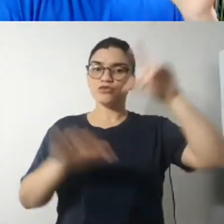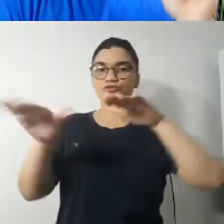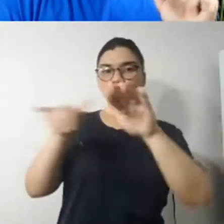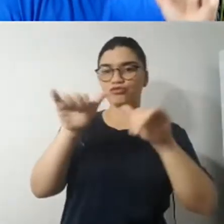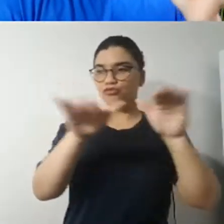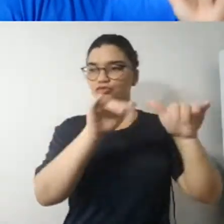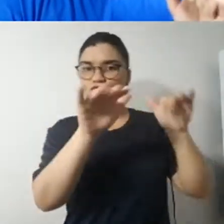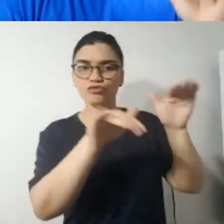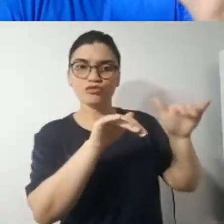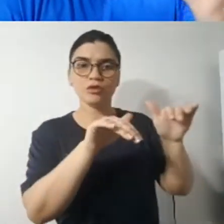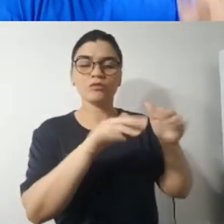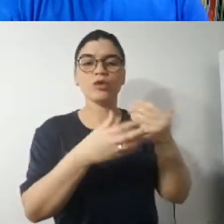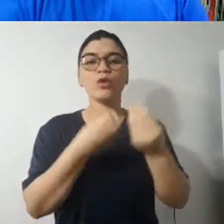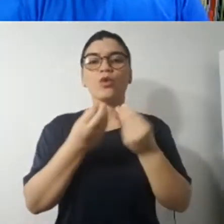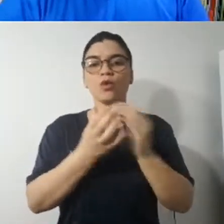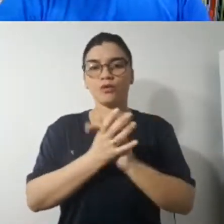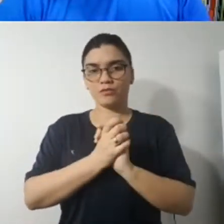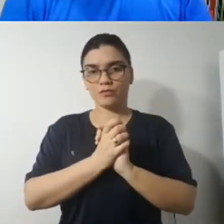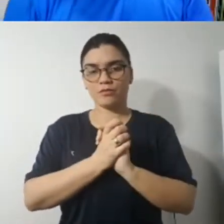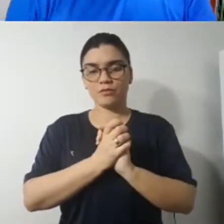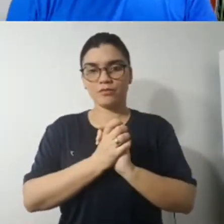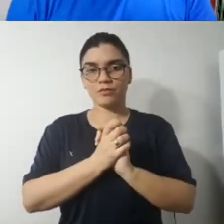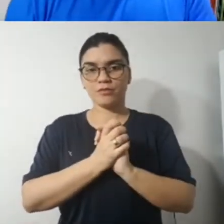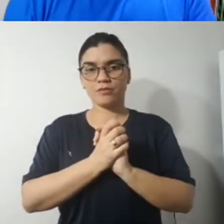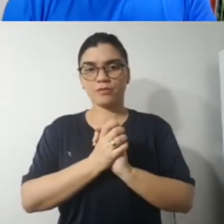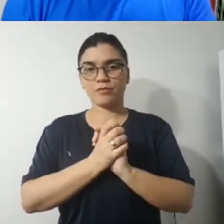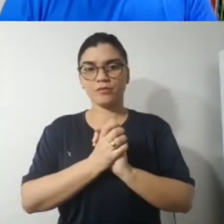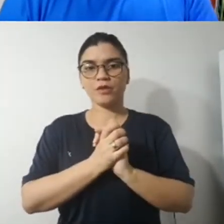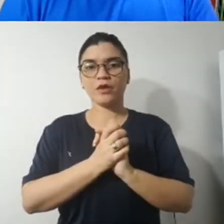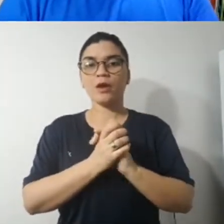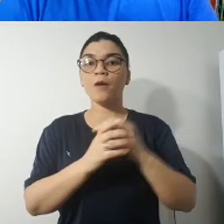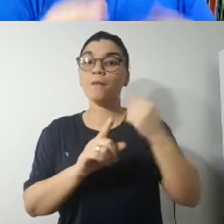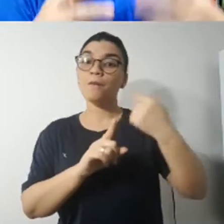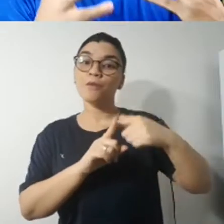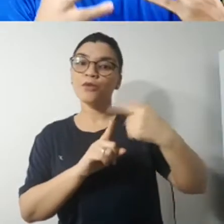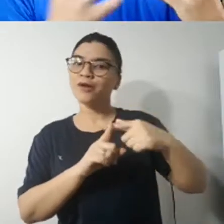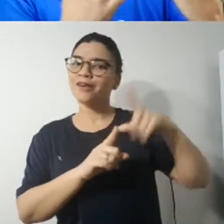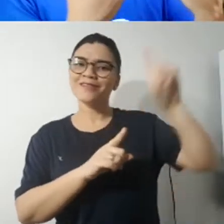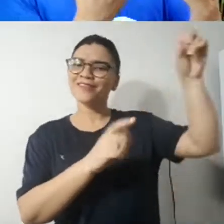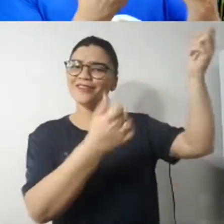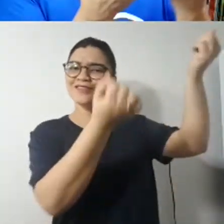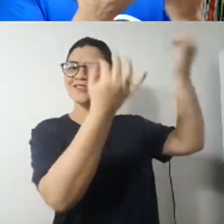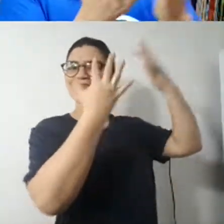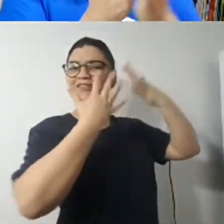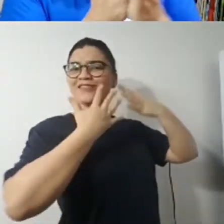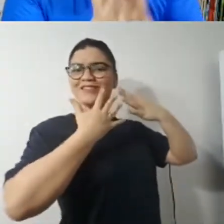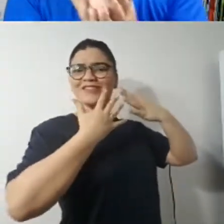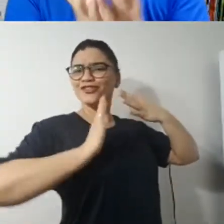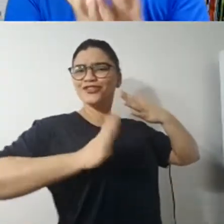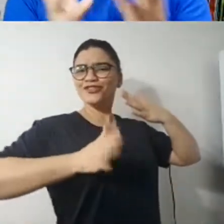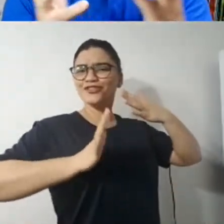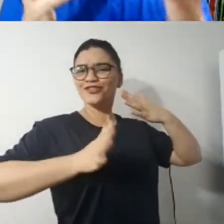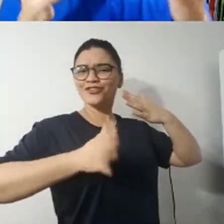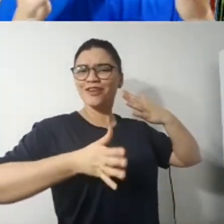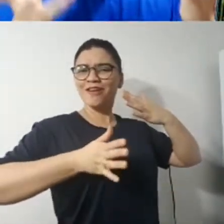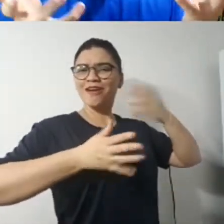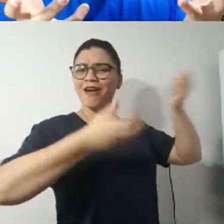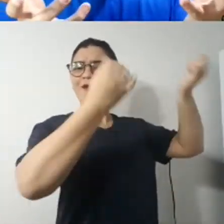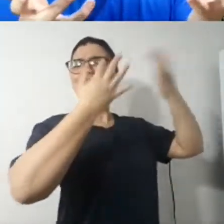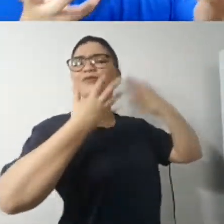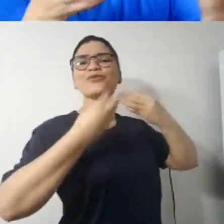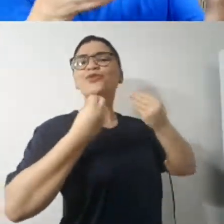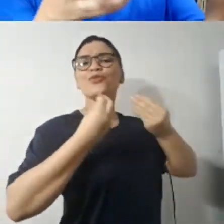fim de receberem a bênção por herança. Meus irmãos, nós estamos caminhando em direção à salvação eterna